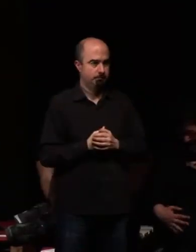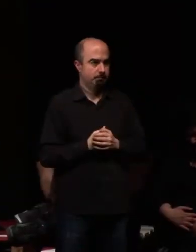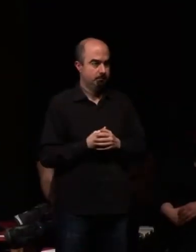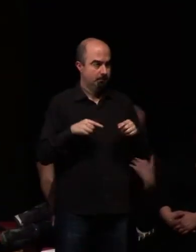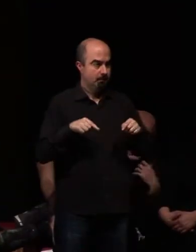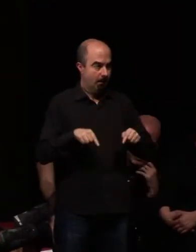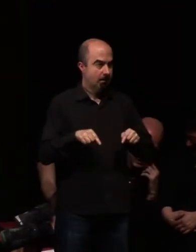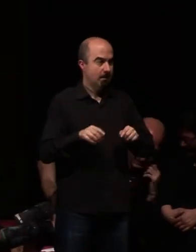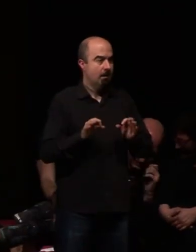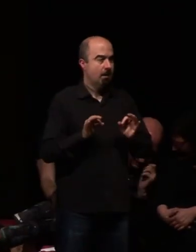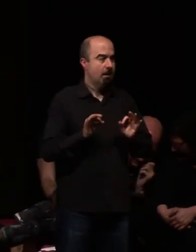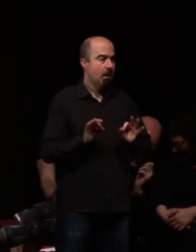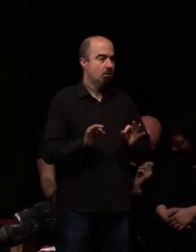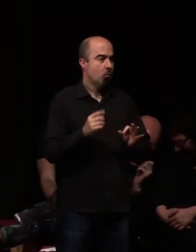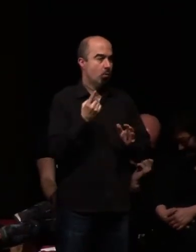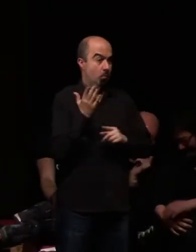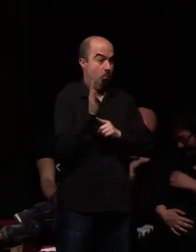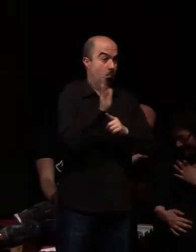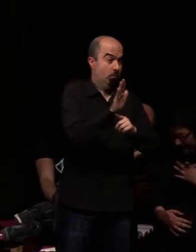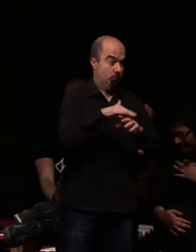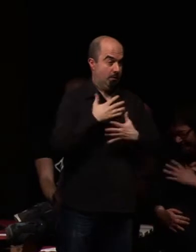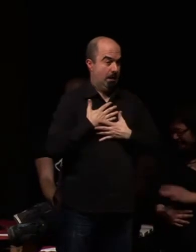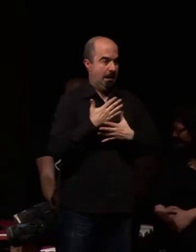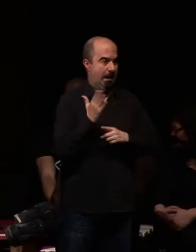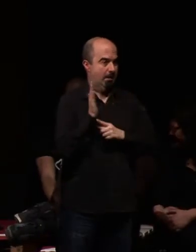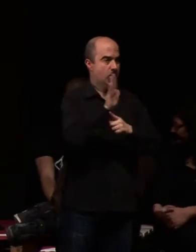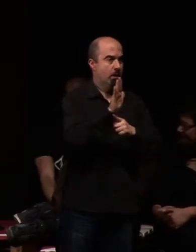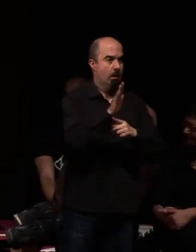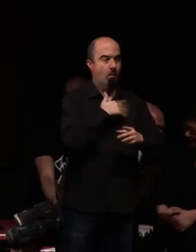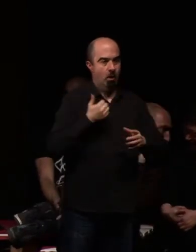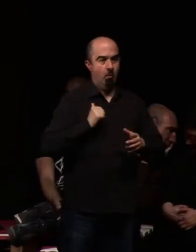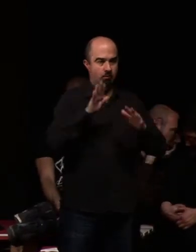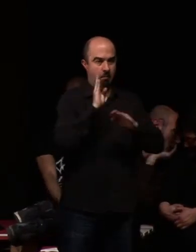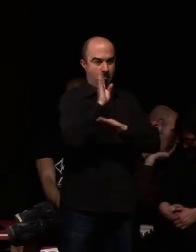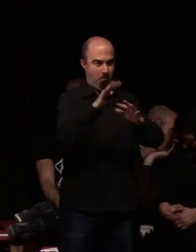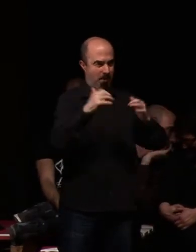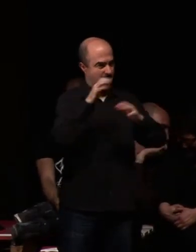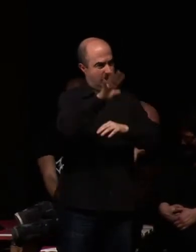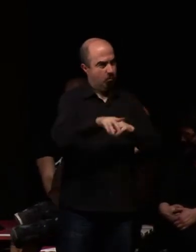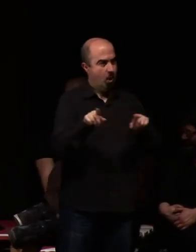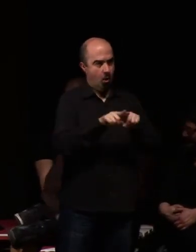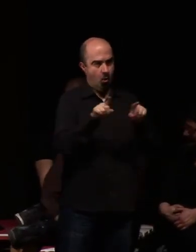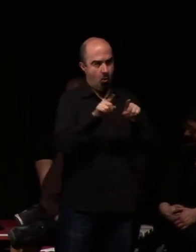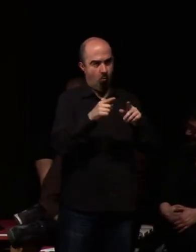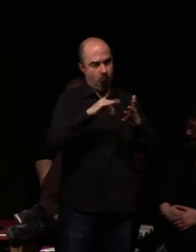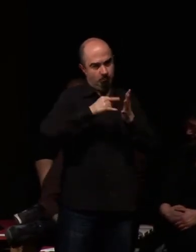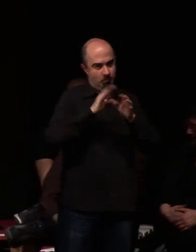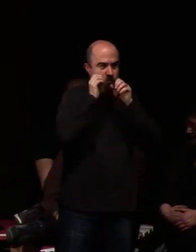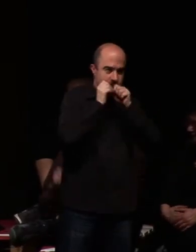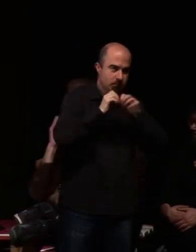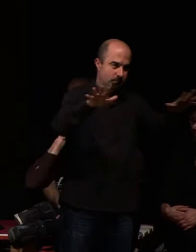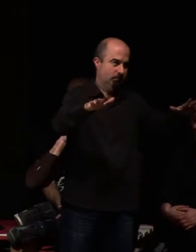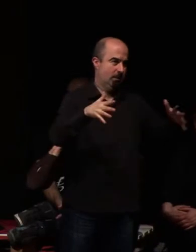Aquesta és una proposta de candidatura que vol utilitzar el Parlament de Catalunya com a altaveu de les lluites,